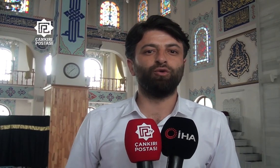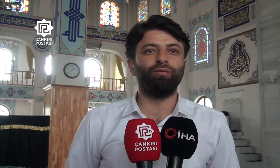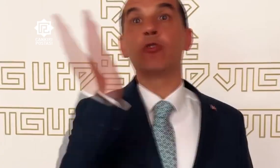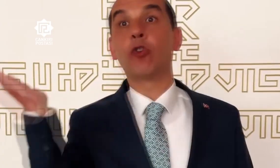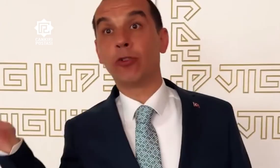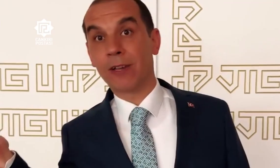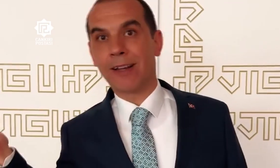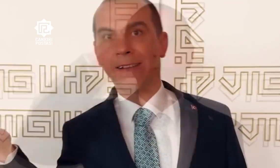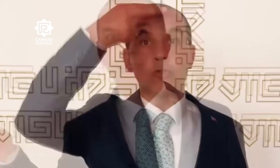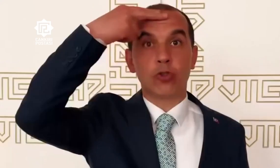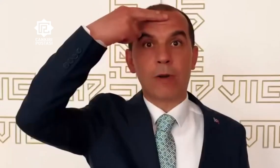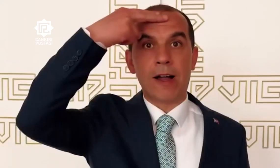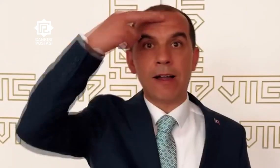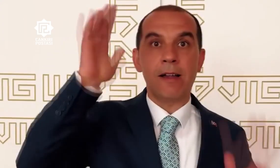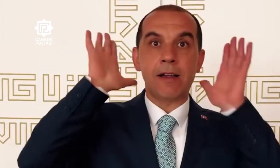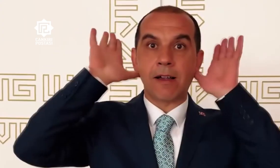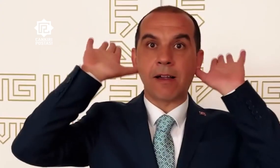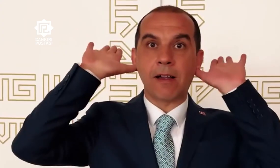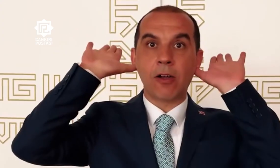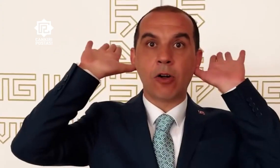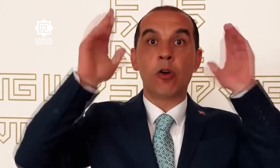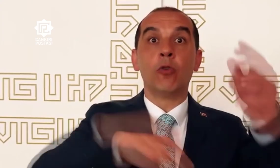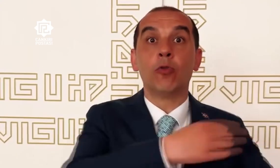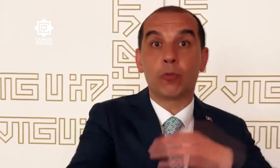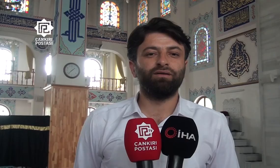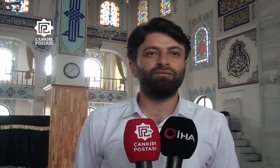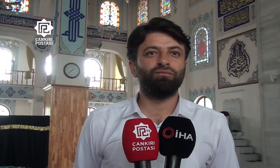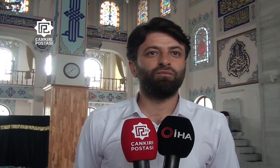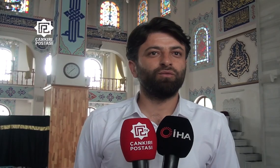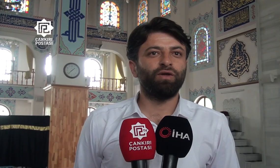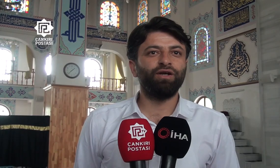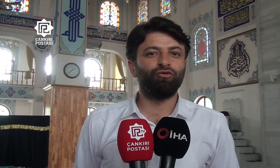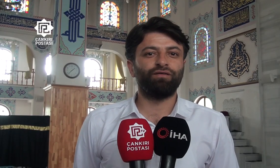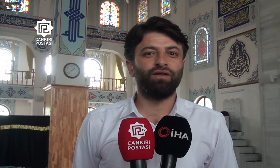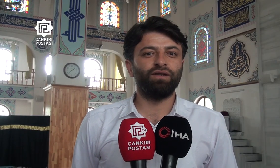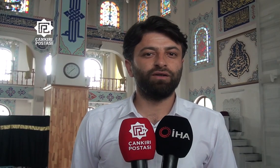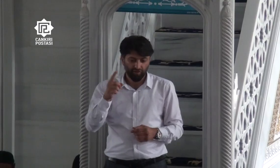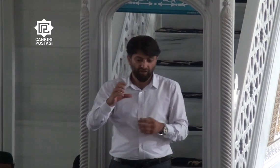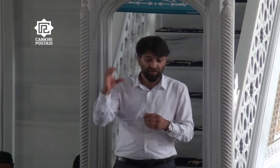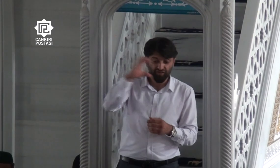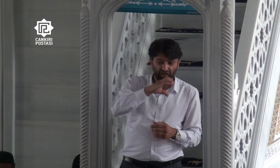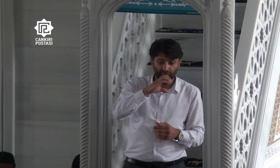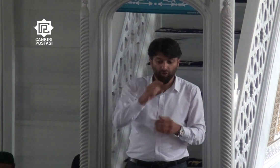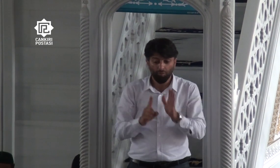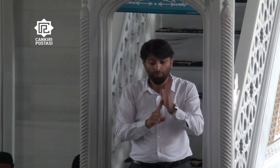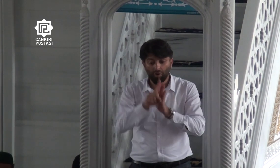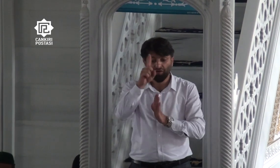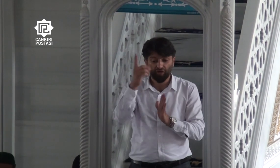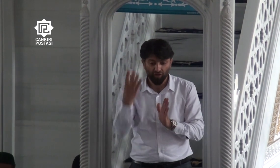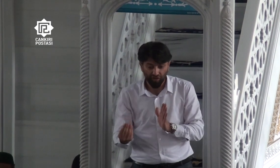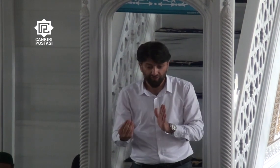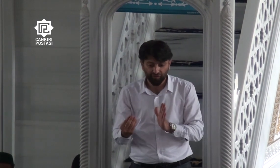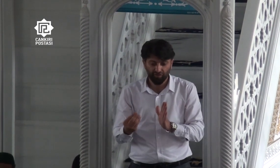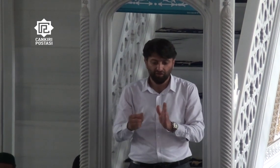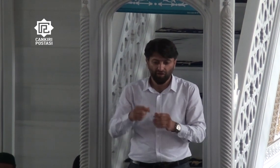başlatmış olduğu bir proje. Müftümüzün de onay verdiği. 2-3 haftadır bu 3. haftamız hutbeyle ilgili.